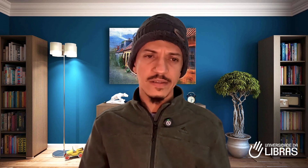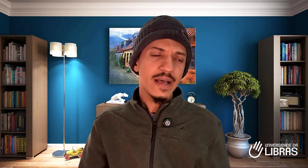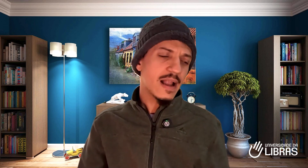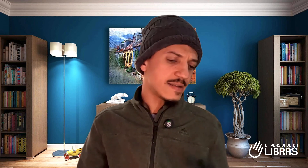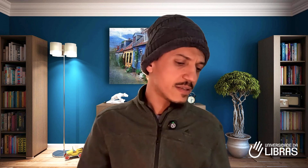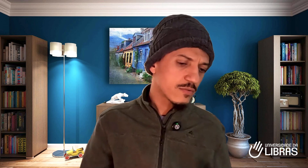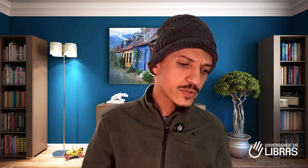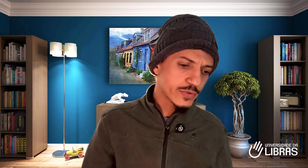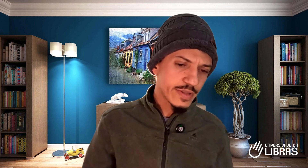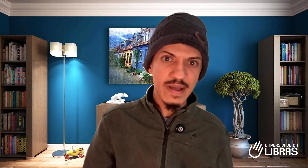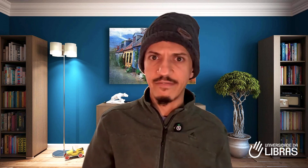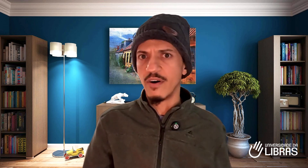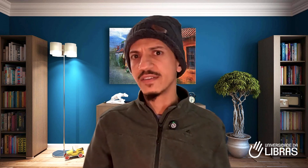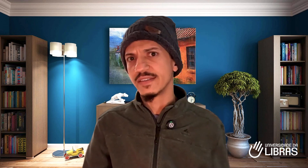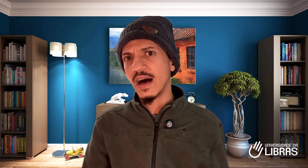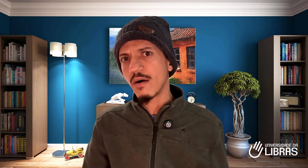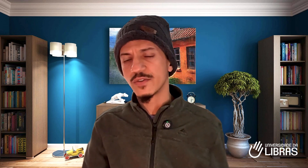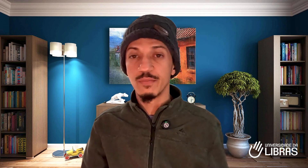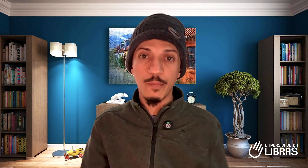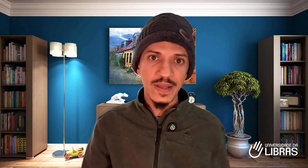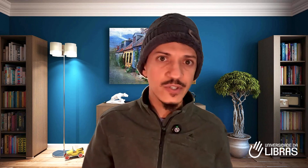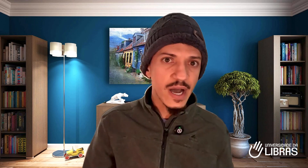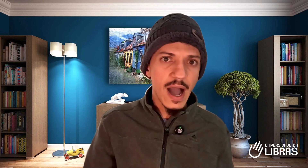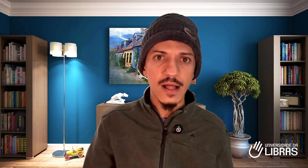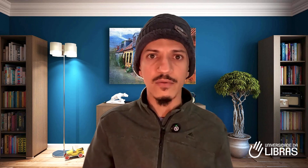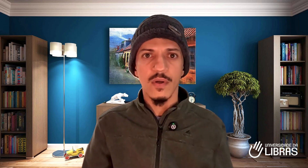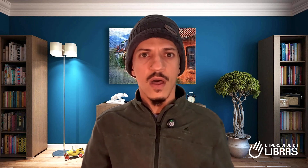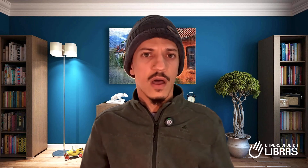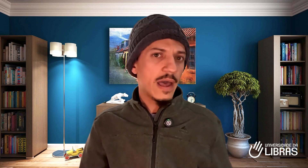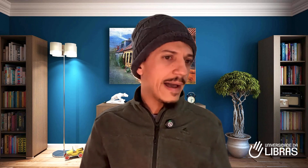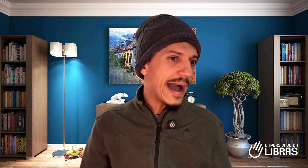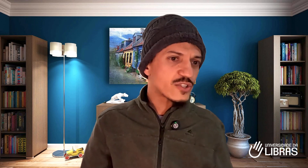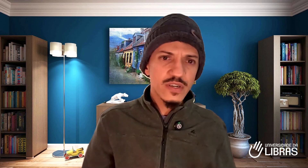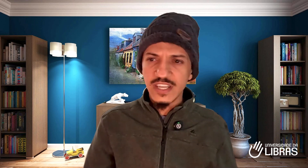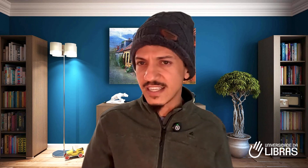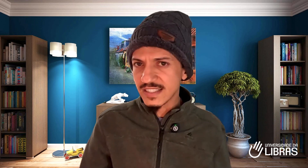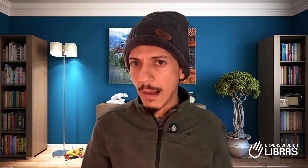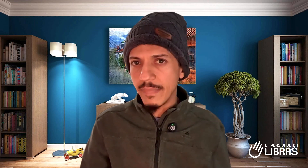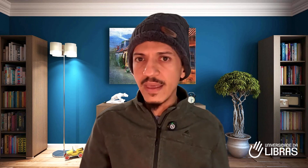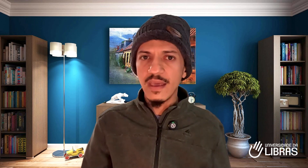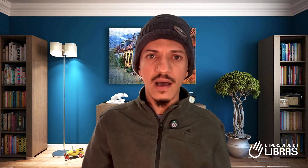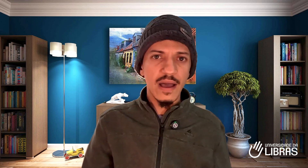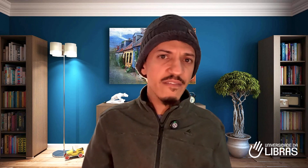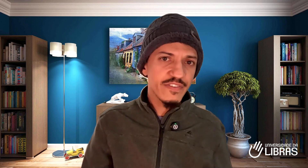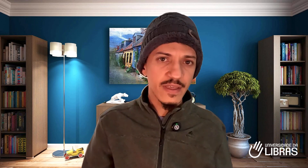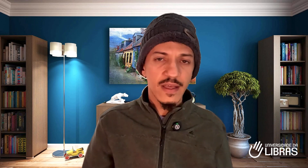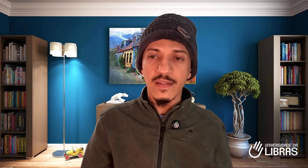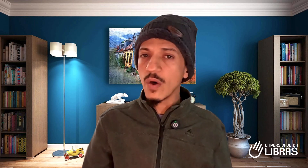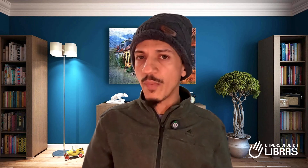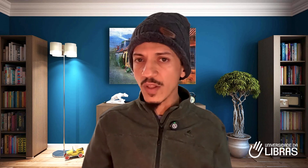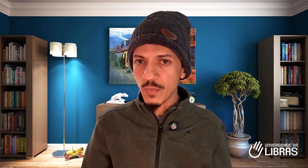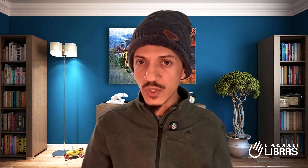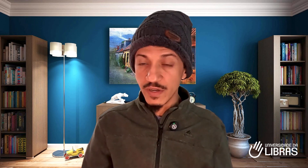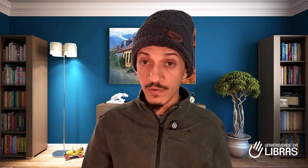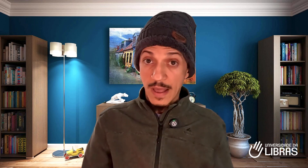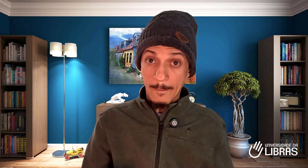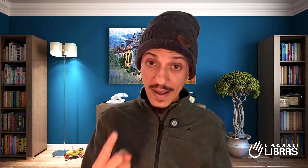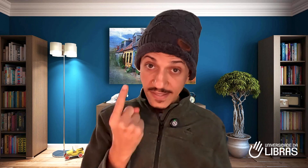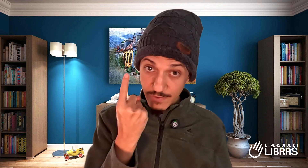você não gostou da minha voz nas aulas, do meu penteado, achou que você já sabia, enfim, não importa o motivo. Basta você